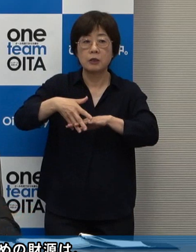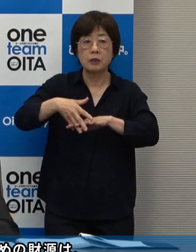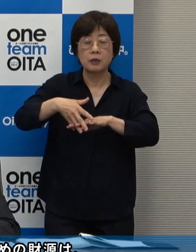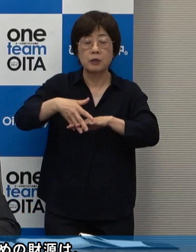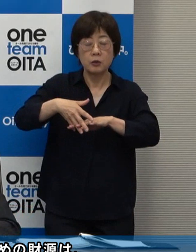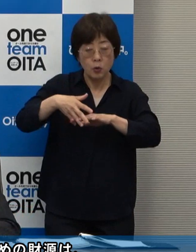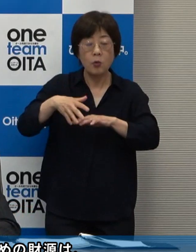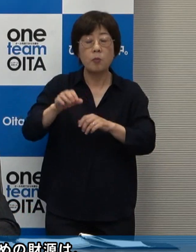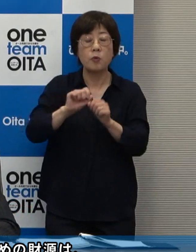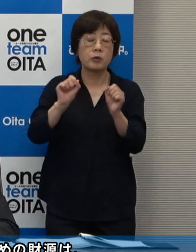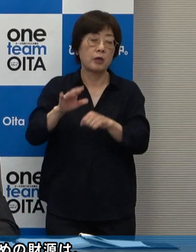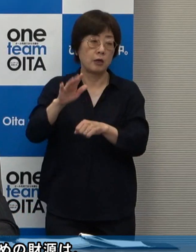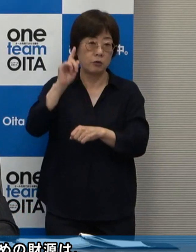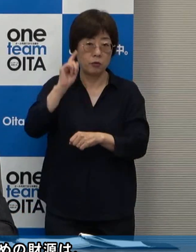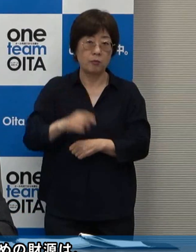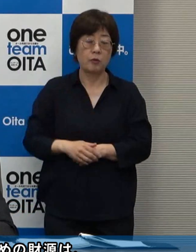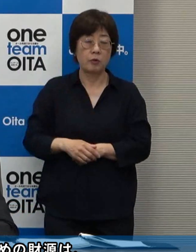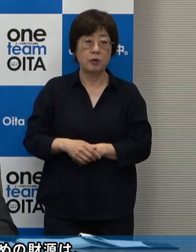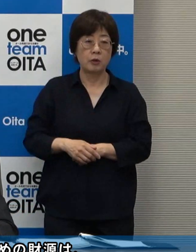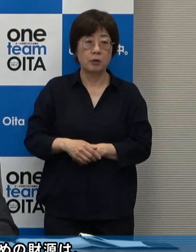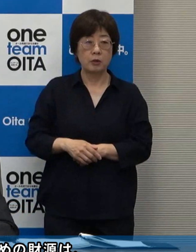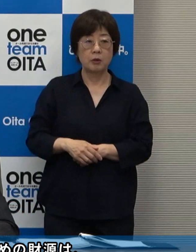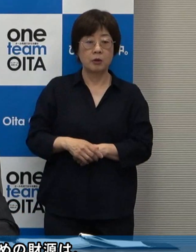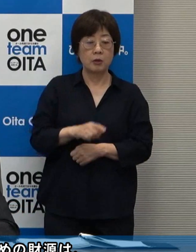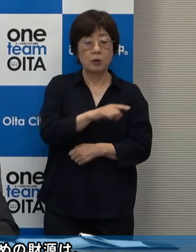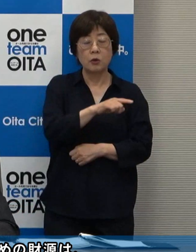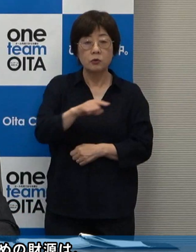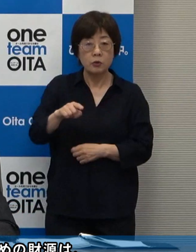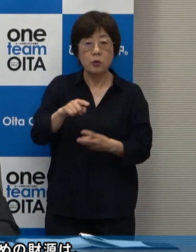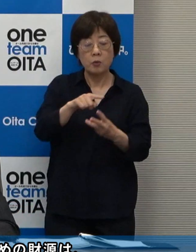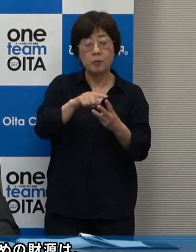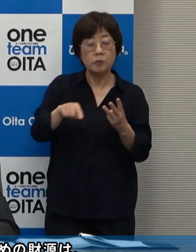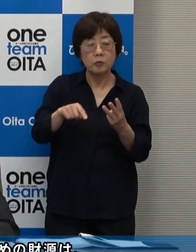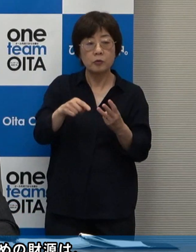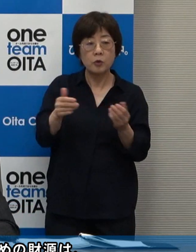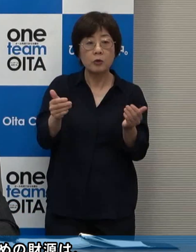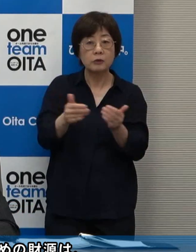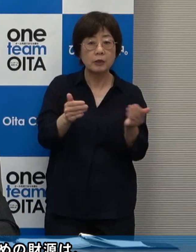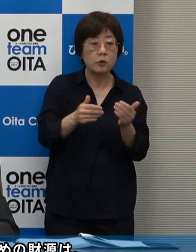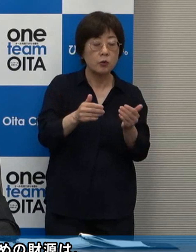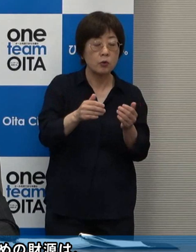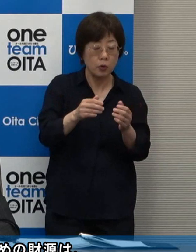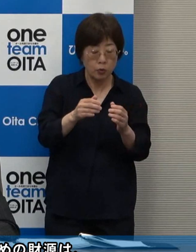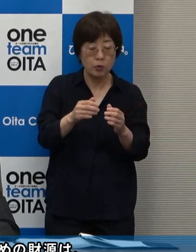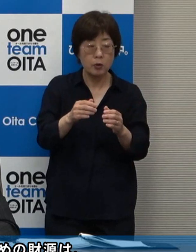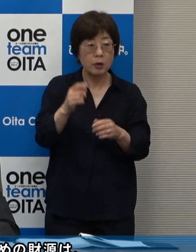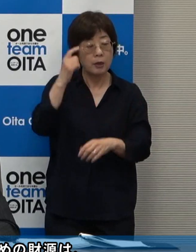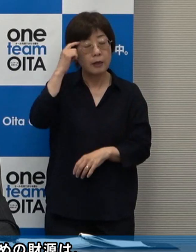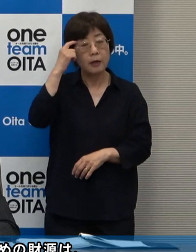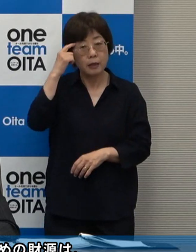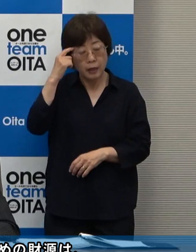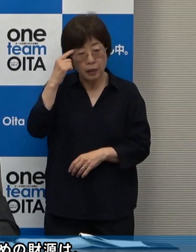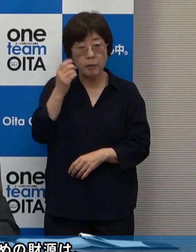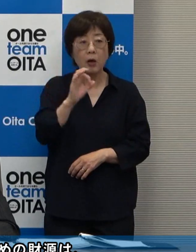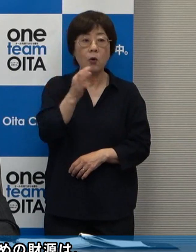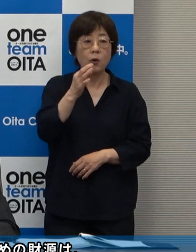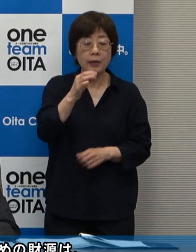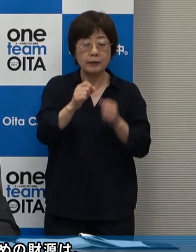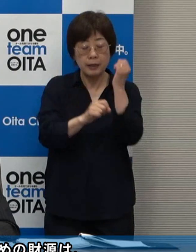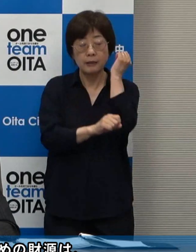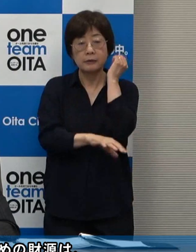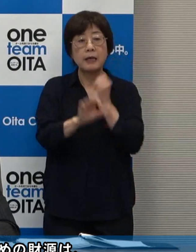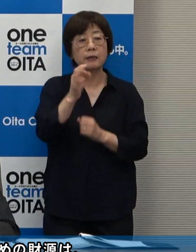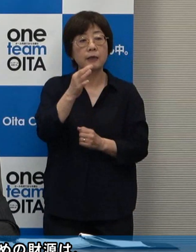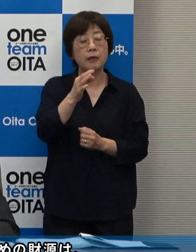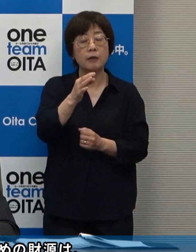かということを、その作業をね、組み合わせていけば私は出てくると思います。基金を